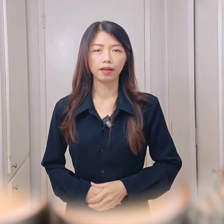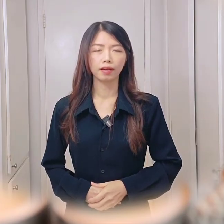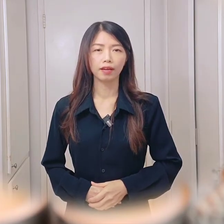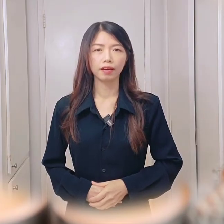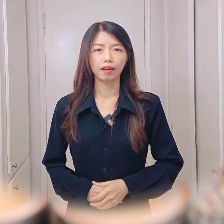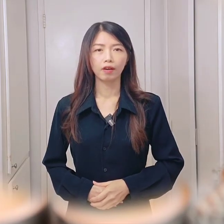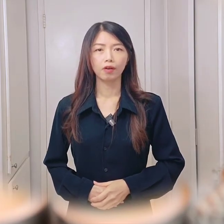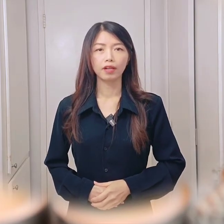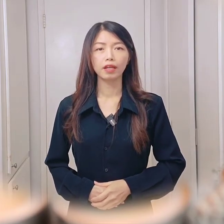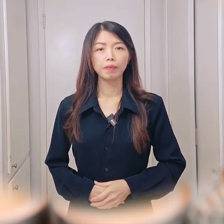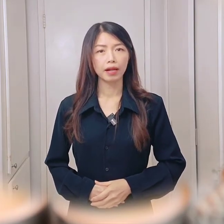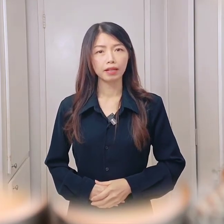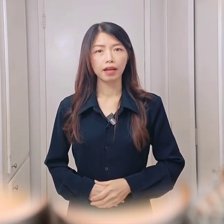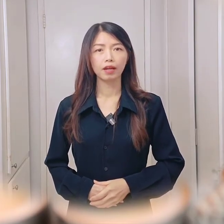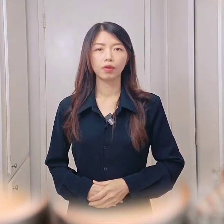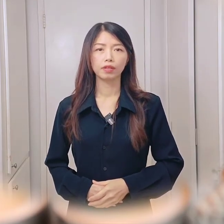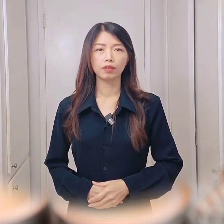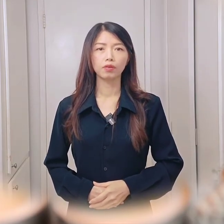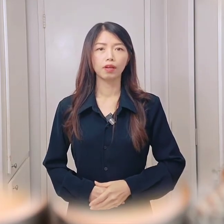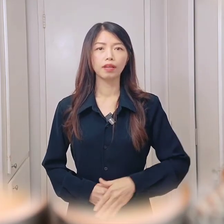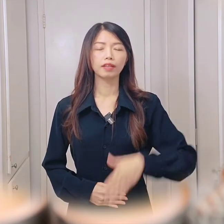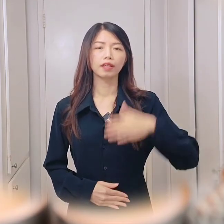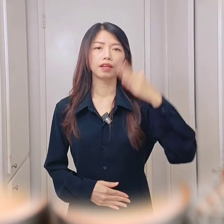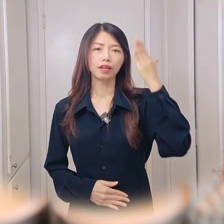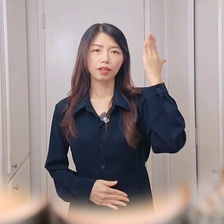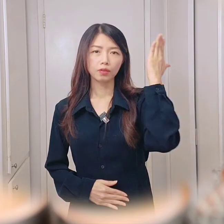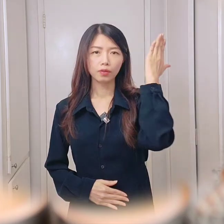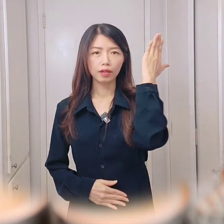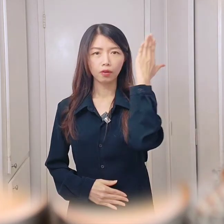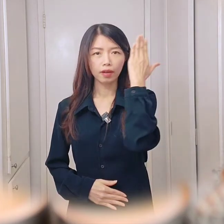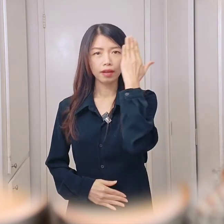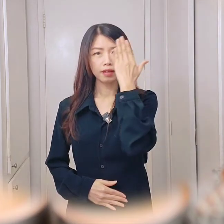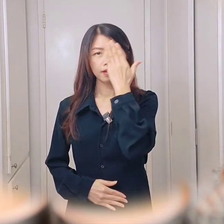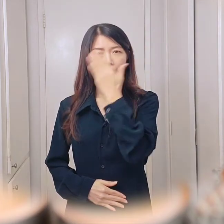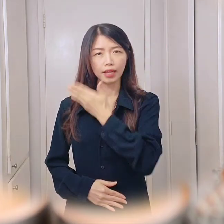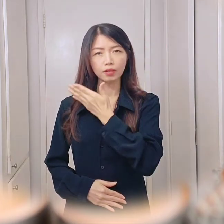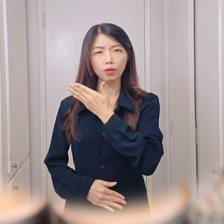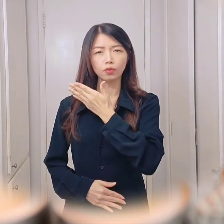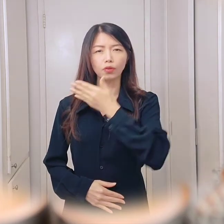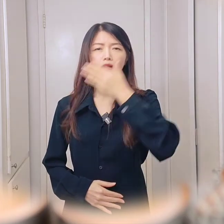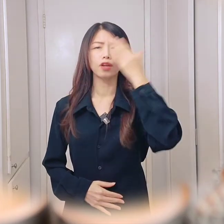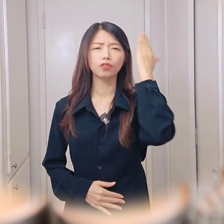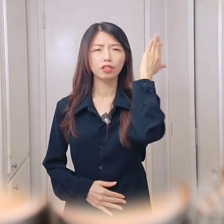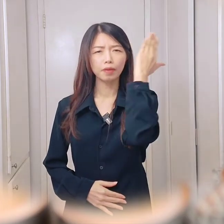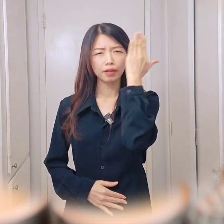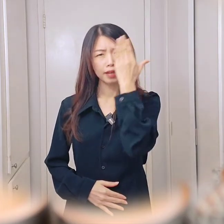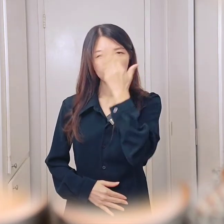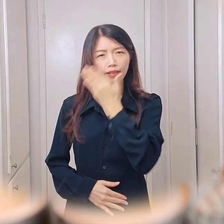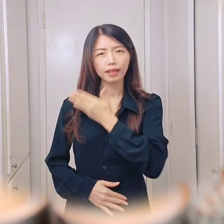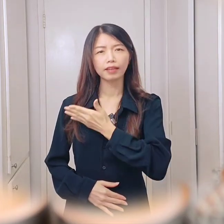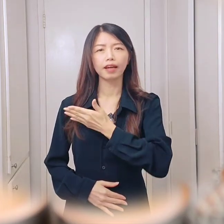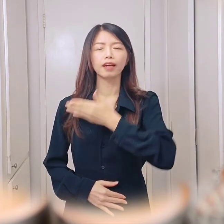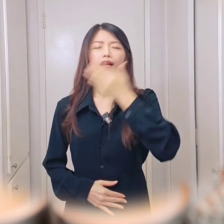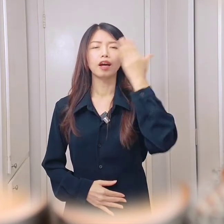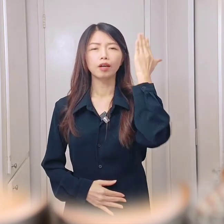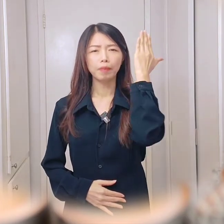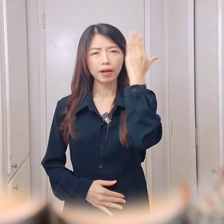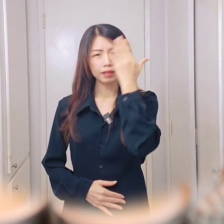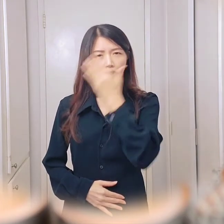내려와. 일단 맑다라고 한 대수어는 손을 이렇게 사선으로 내려주시면